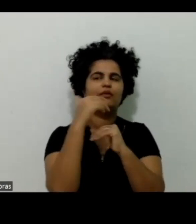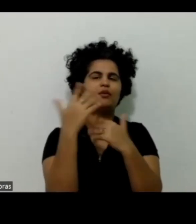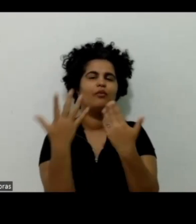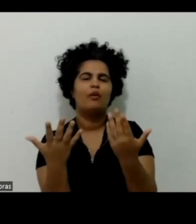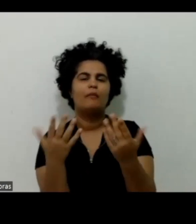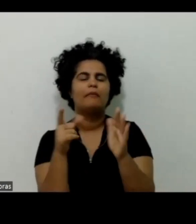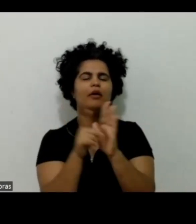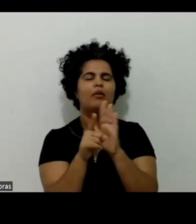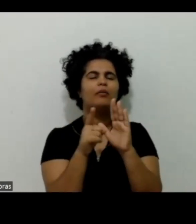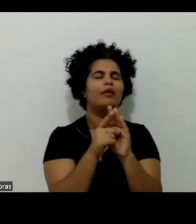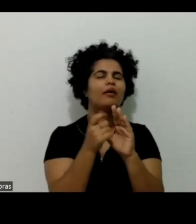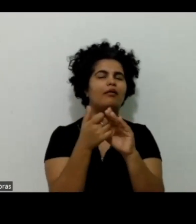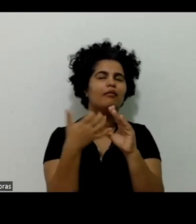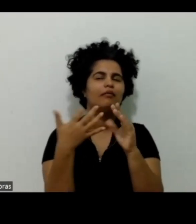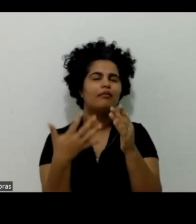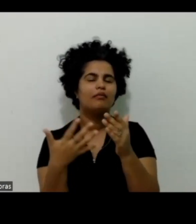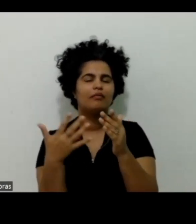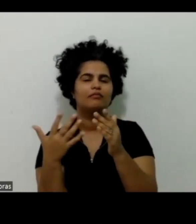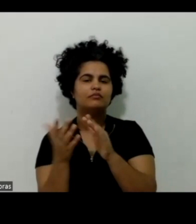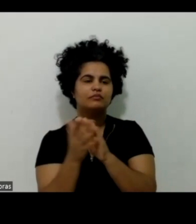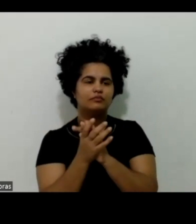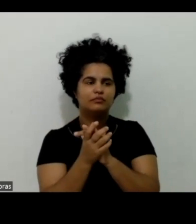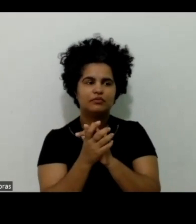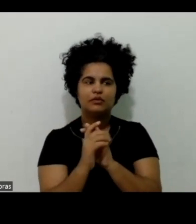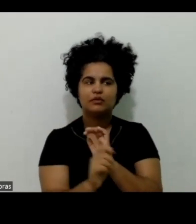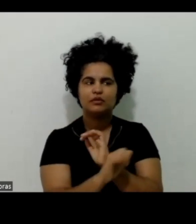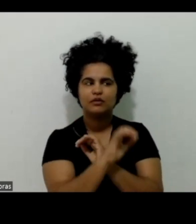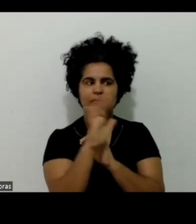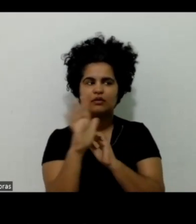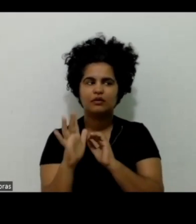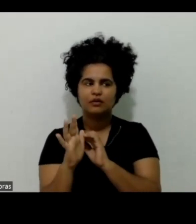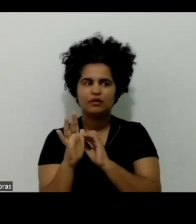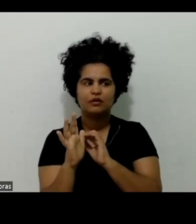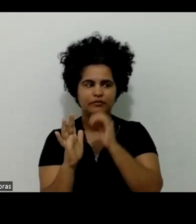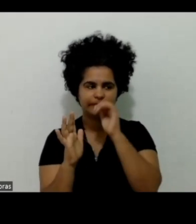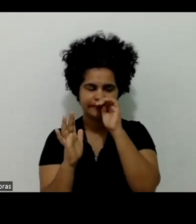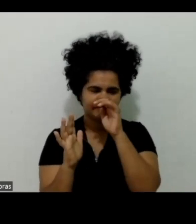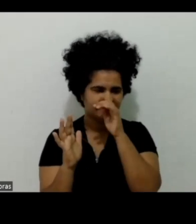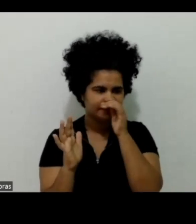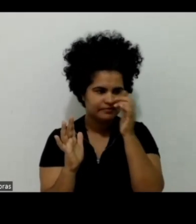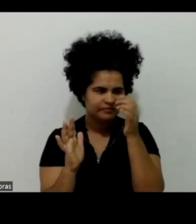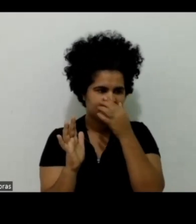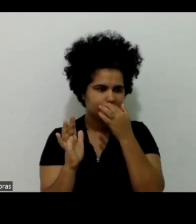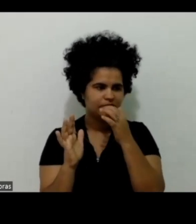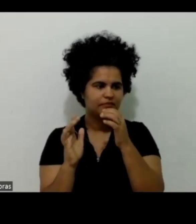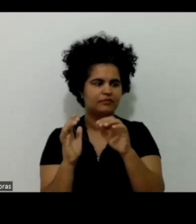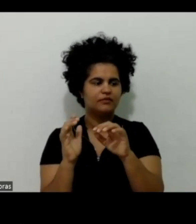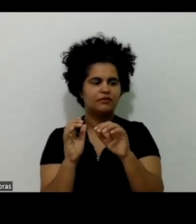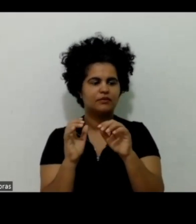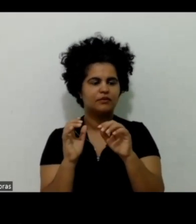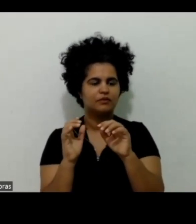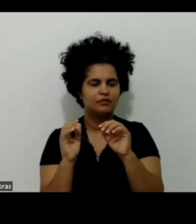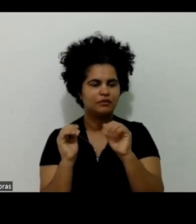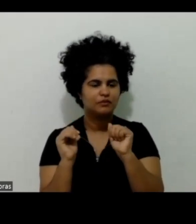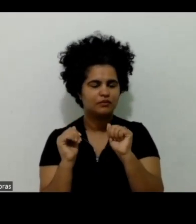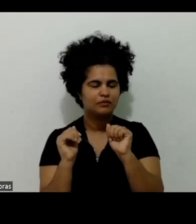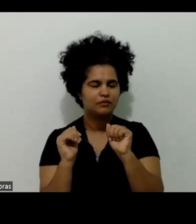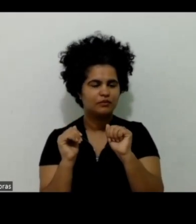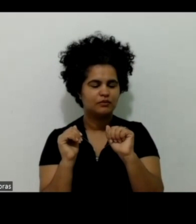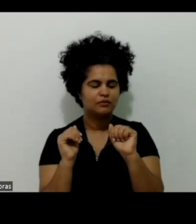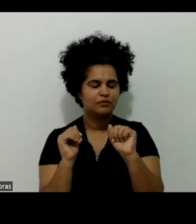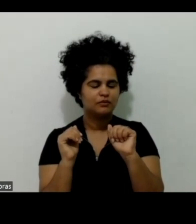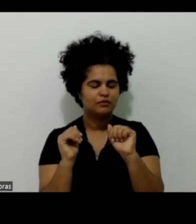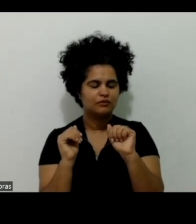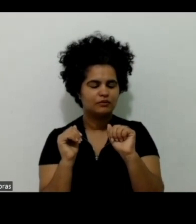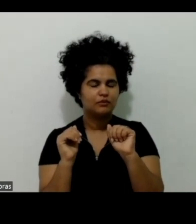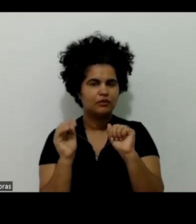qual que é a suja? E aí, obviamente, né, que ao se falar em violento, em sujo, em feio, tudo que remete ao perigo, né, a questão de se afastar,